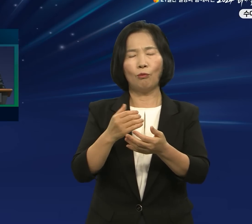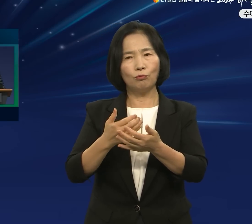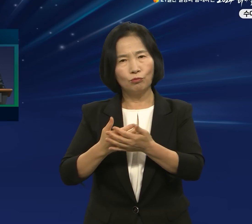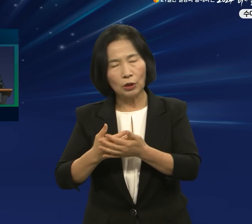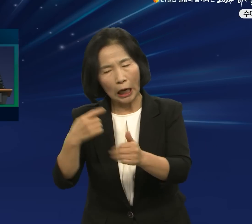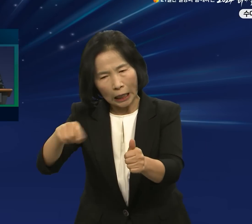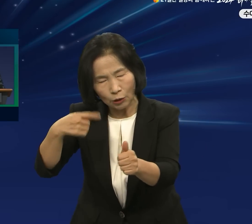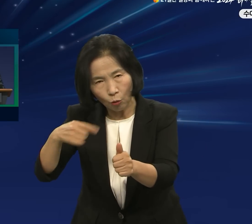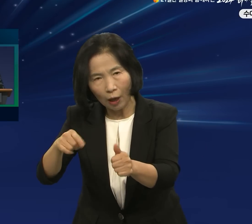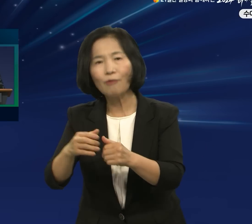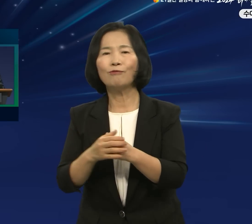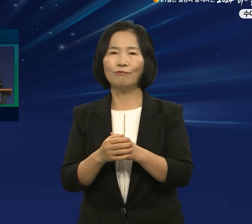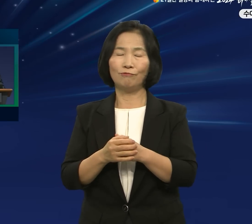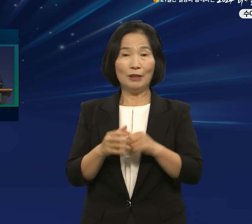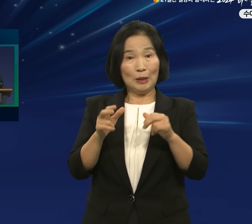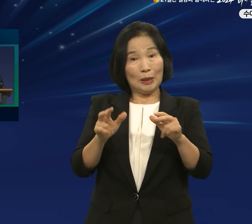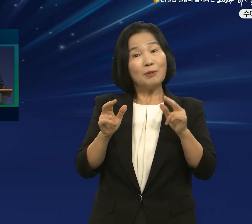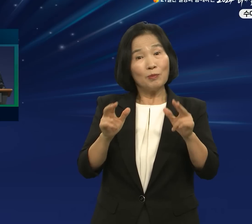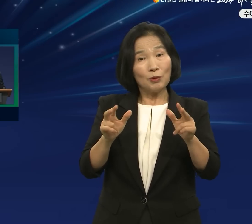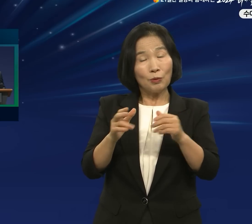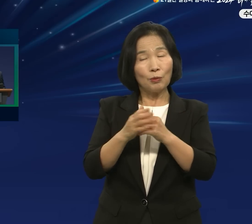지금도 일주일에 4, 5회